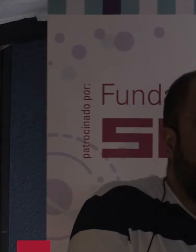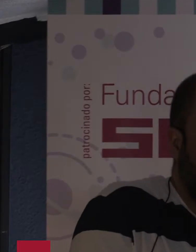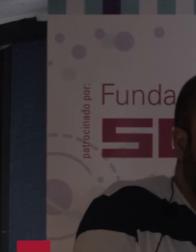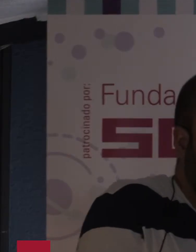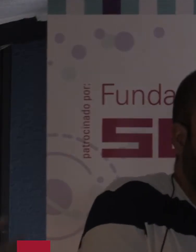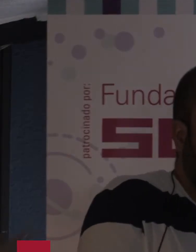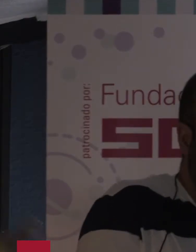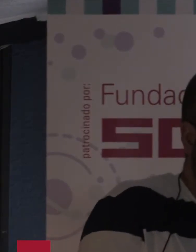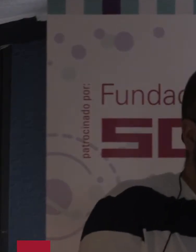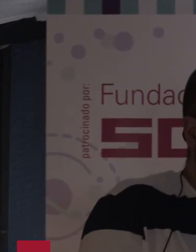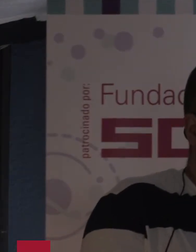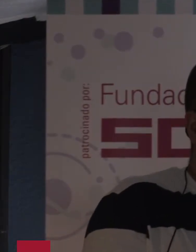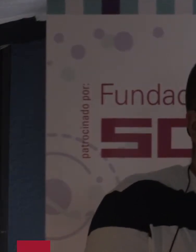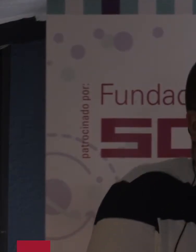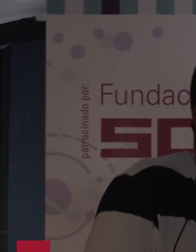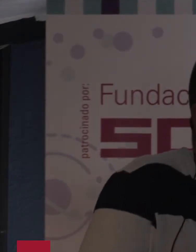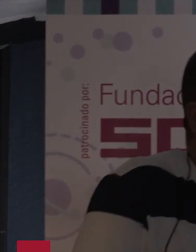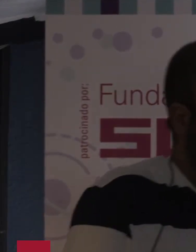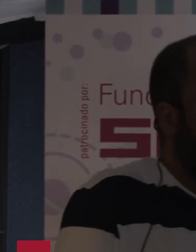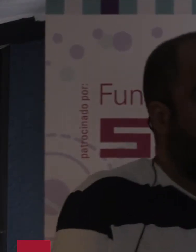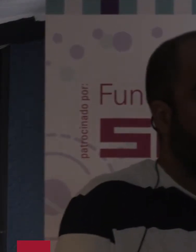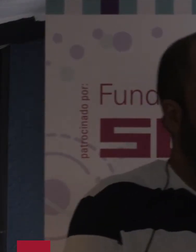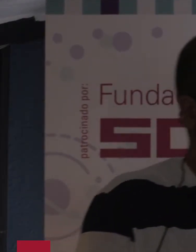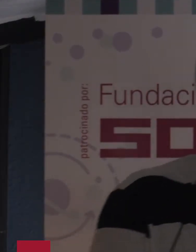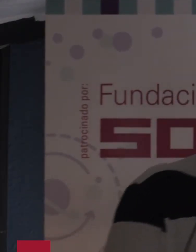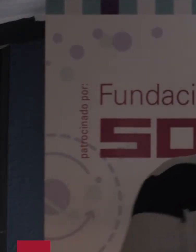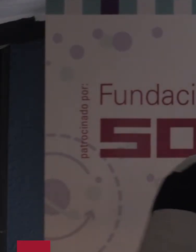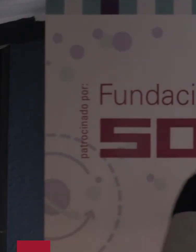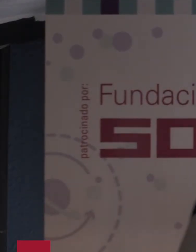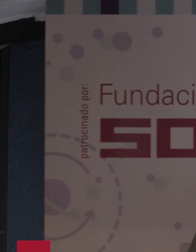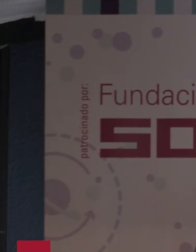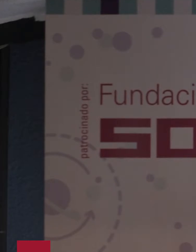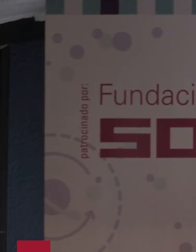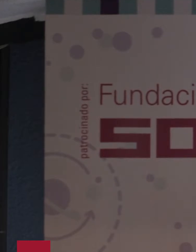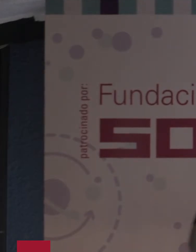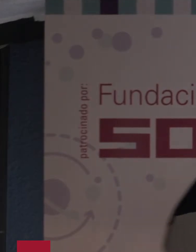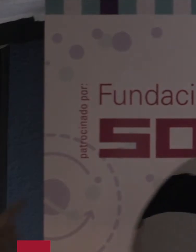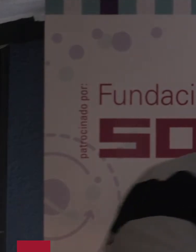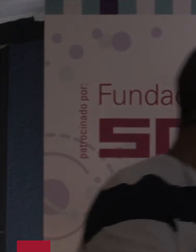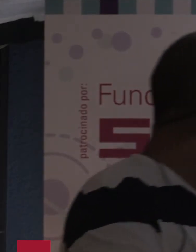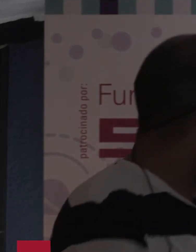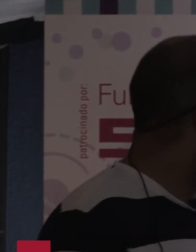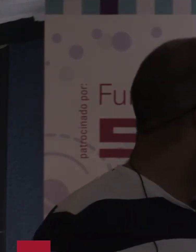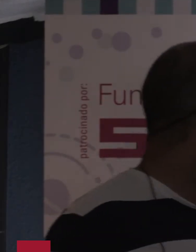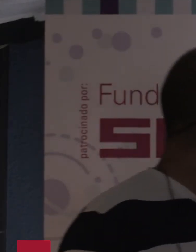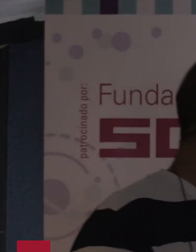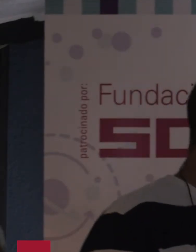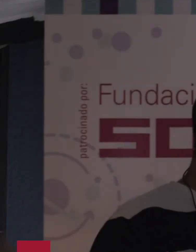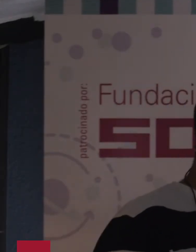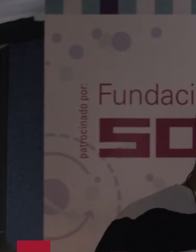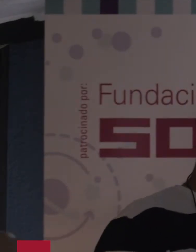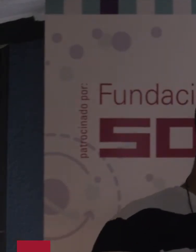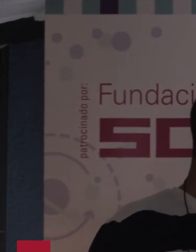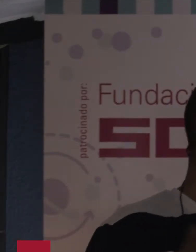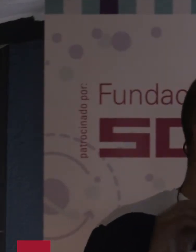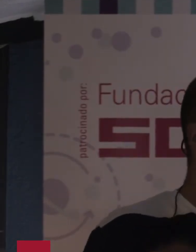porque necesitamos un detector que no se ha fabricado todavía. Estamos trabajando en este tipo de sensores. En Indea Nanociencia somos un